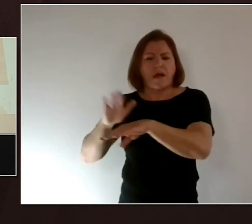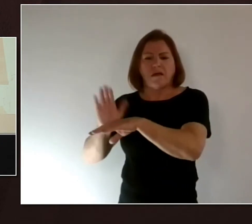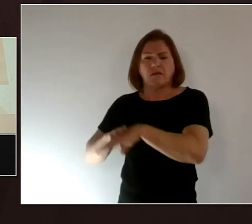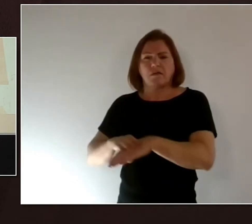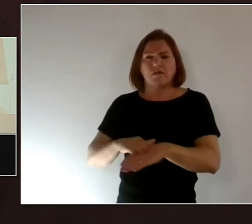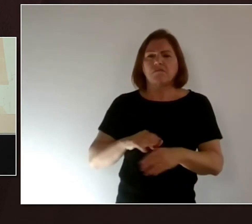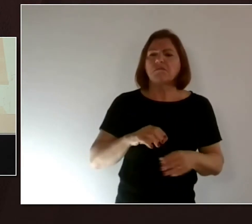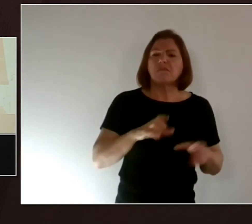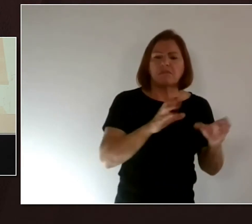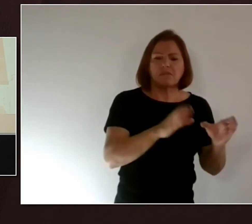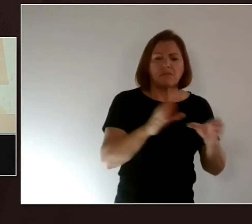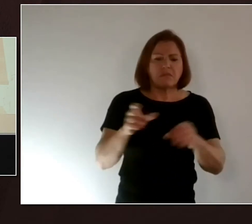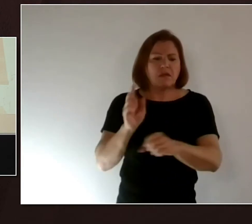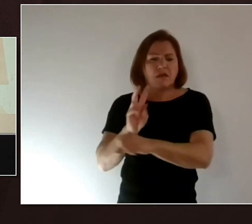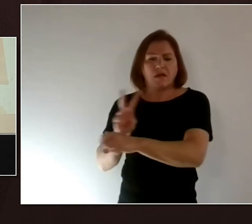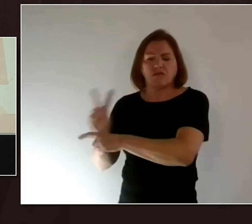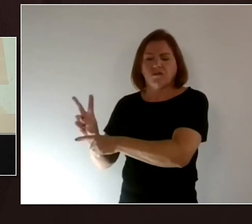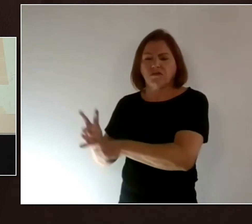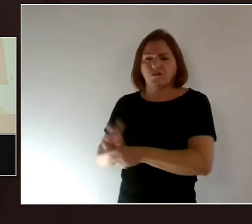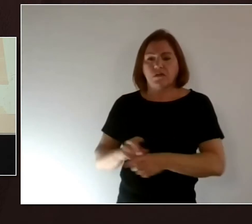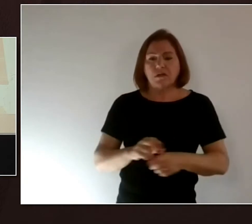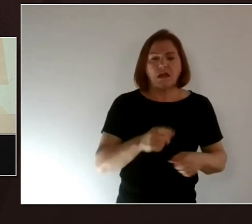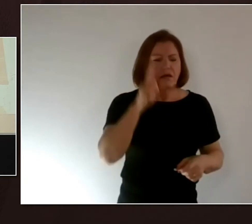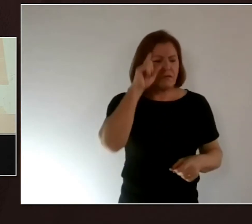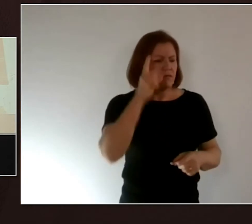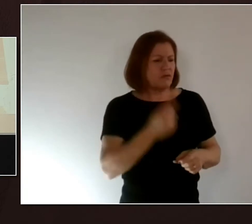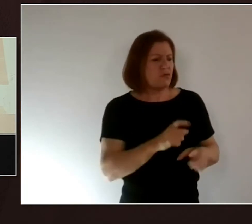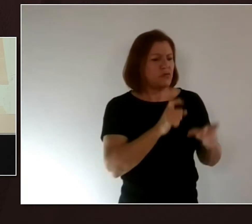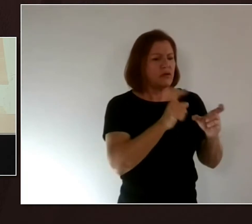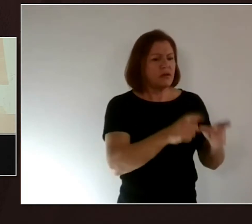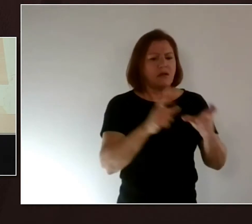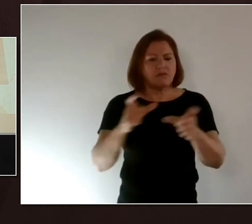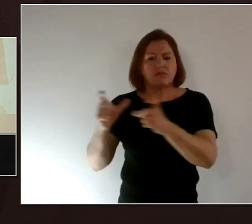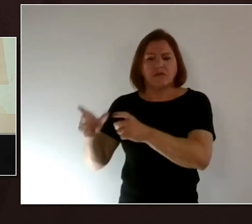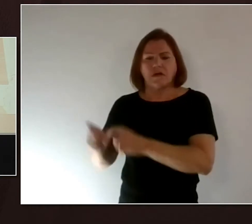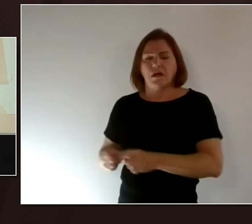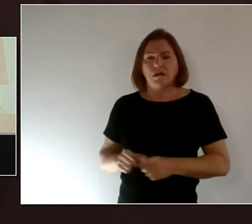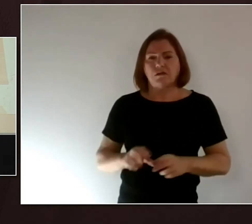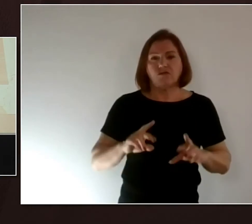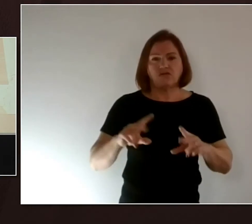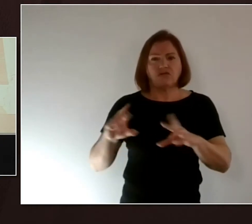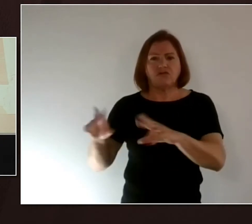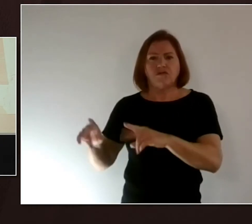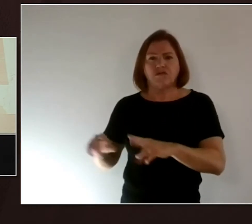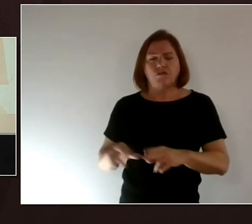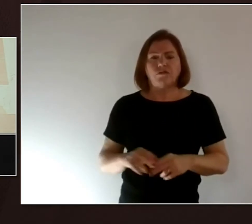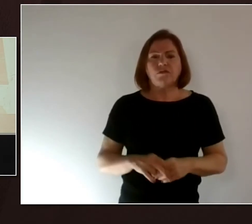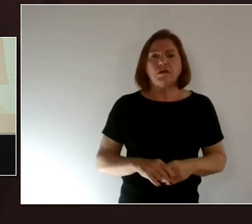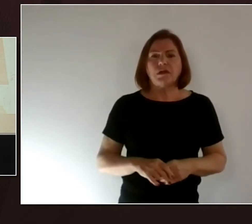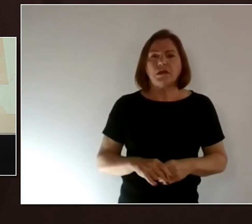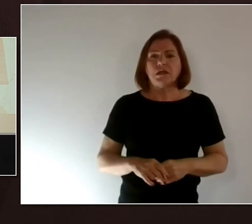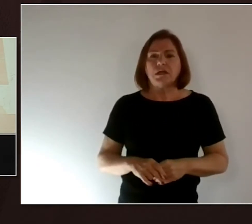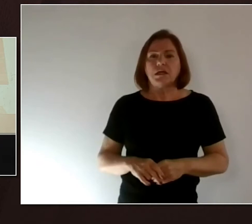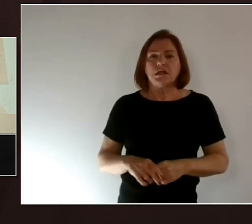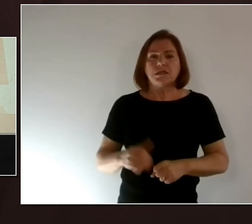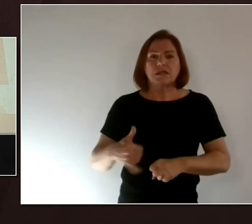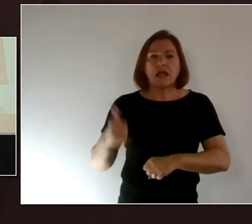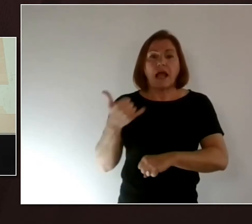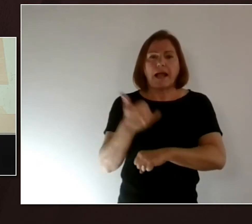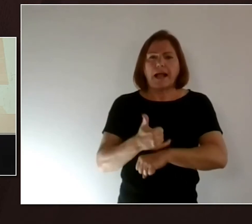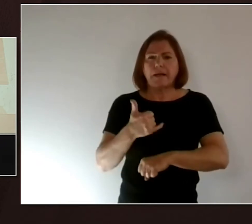territórios. Introduziu um novo sistema de governo imperial e virtualmente removeu a capital da antiga Roma